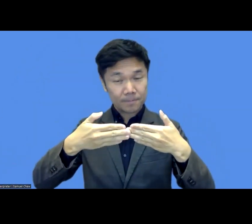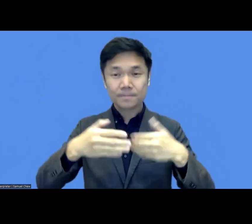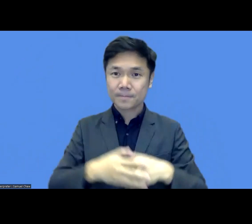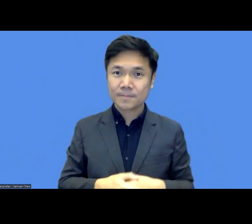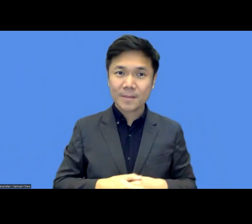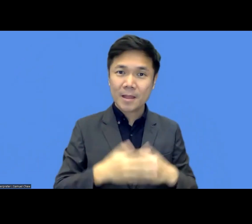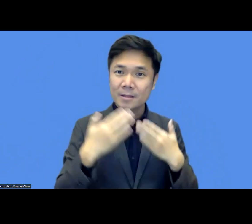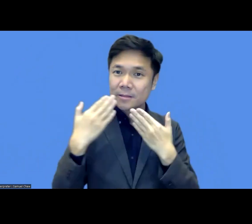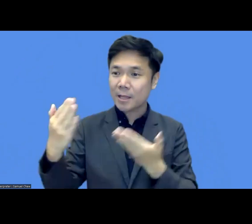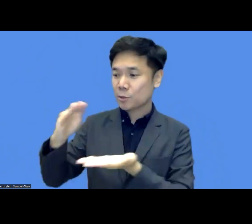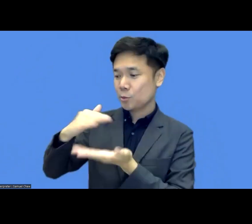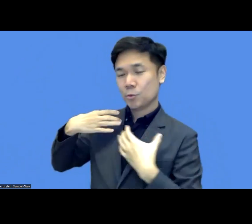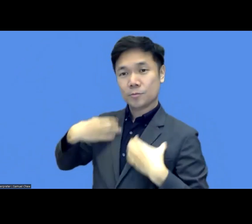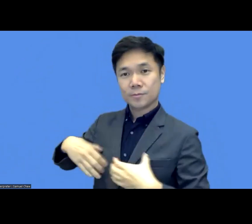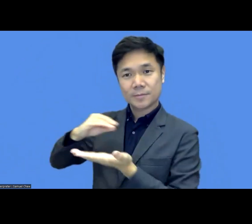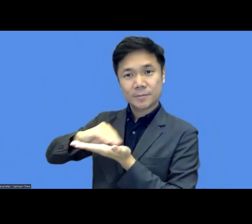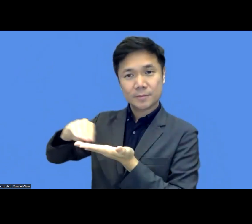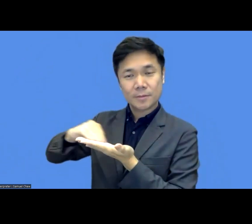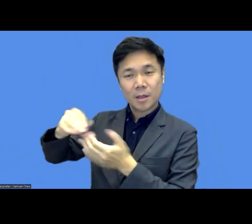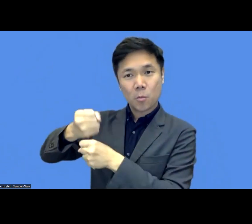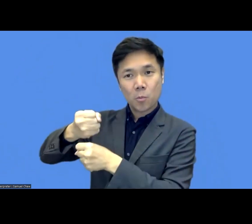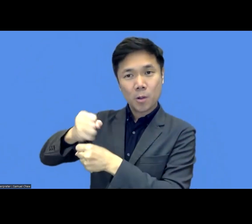Pues vamos a finalizar este webinario.